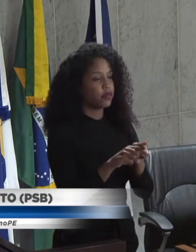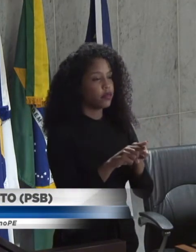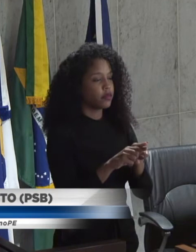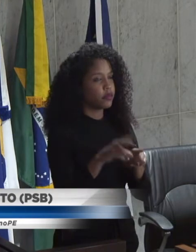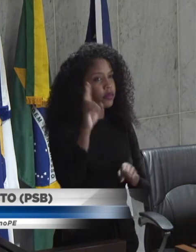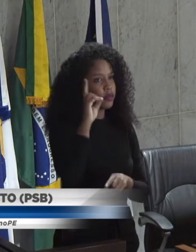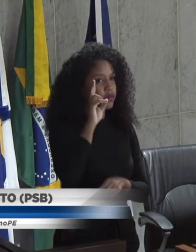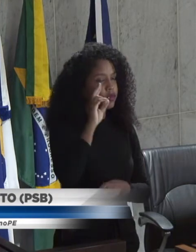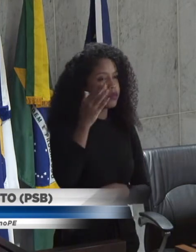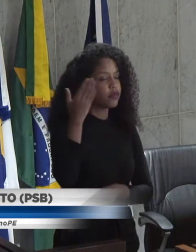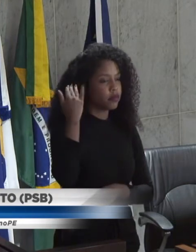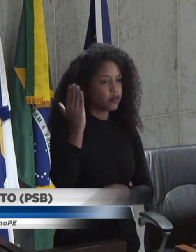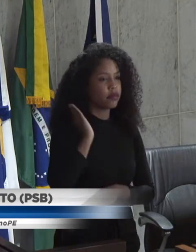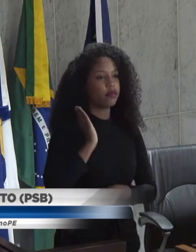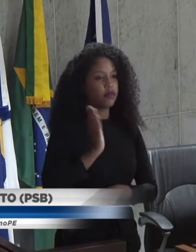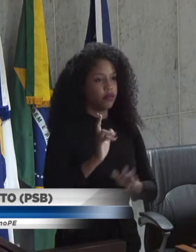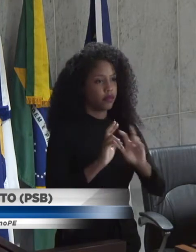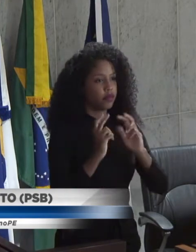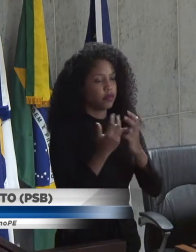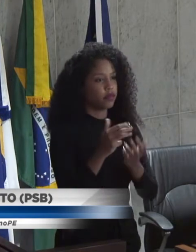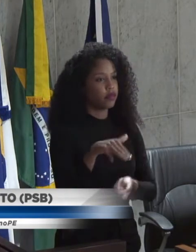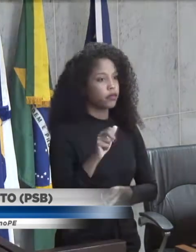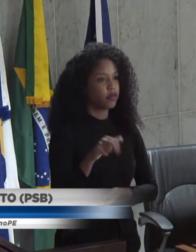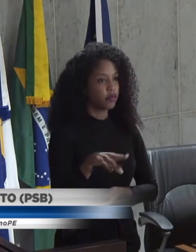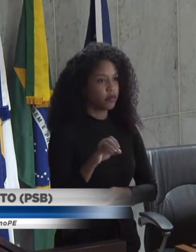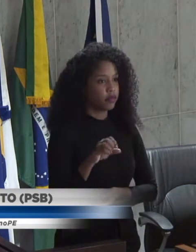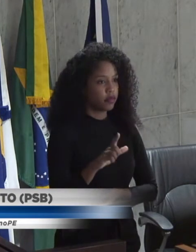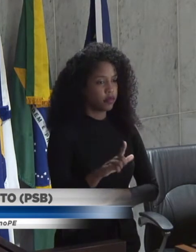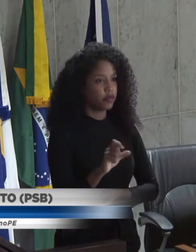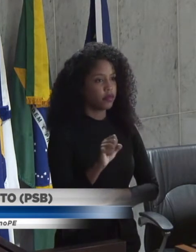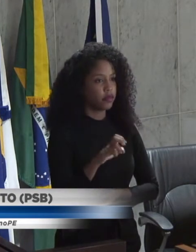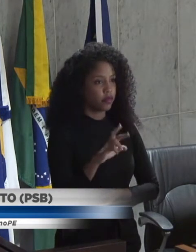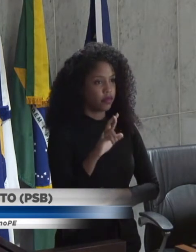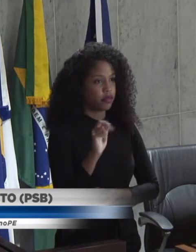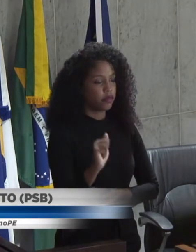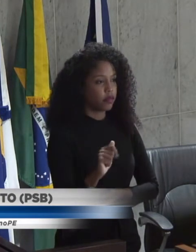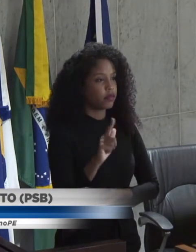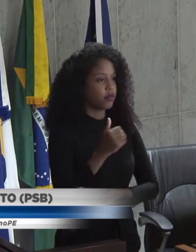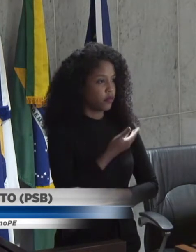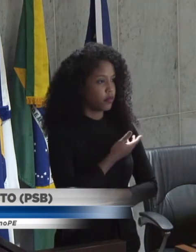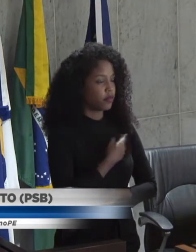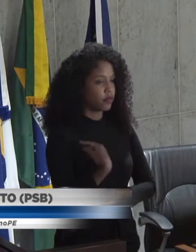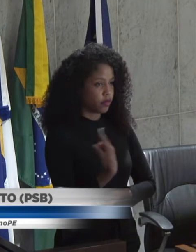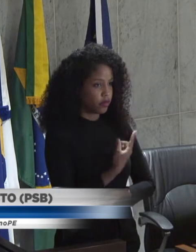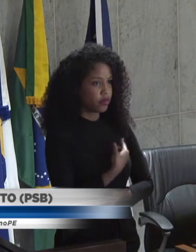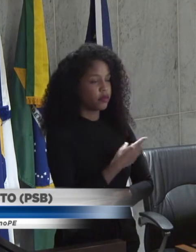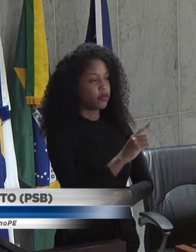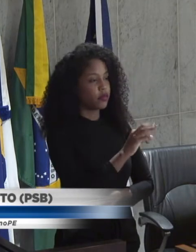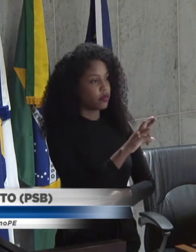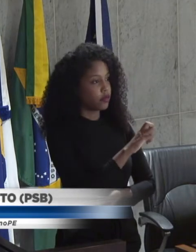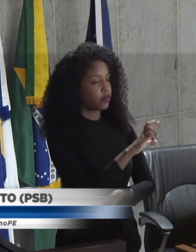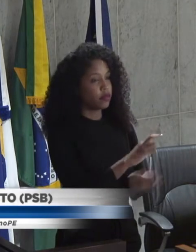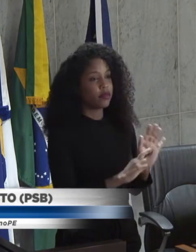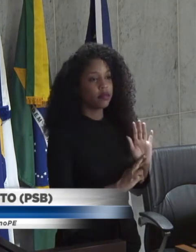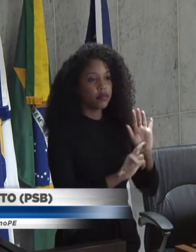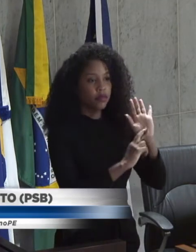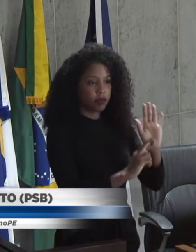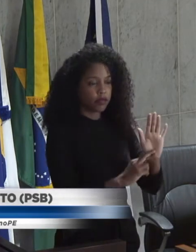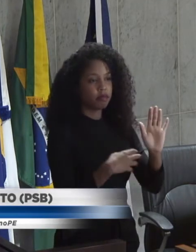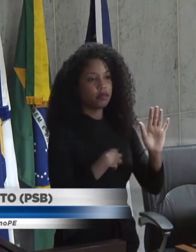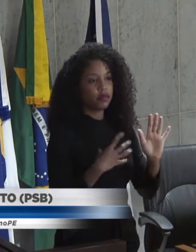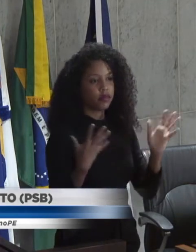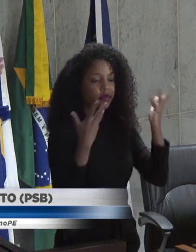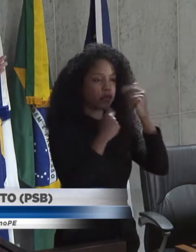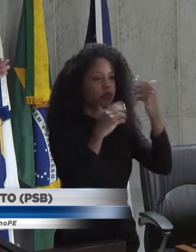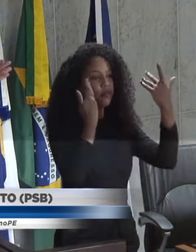memória, o companheiro que já passou por essa casa, Manuel do Santos, Manuel de Serra, amigo nosso, e Doriel representa de forma muito brilhante, está de parabéns,